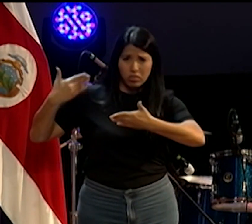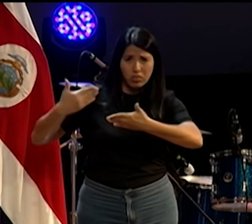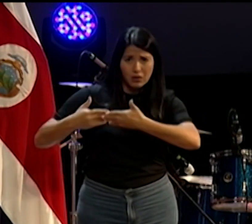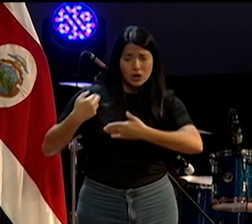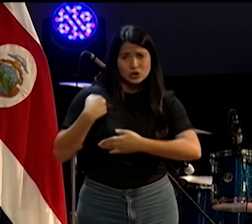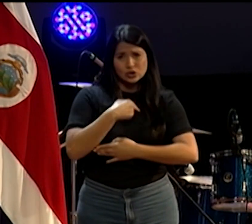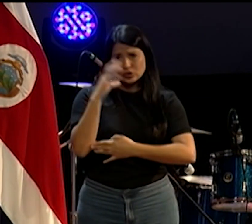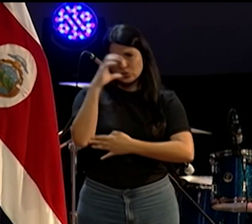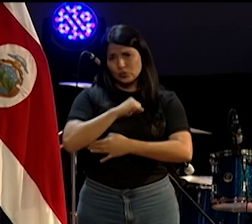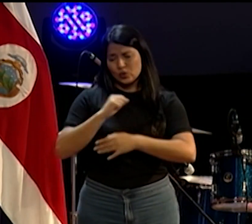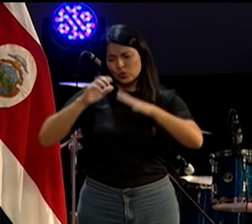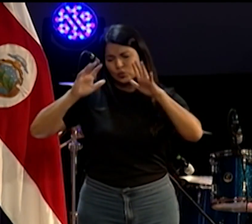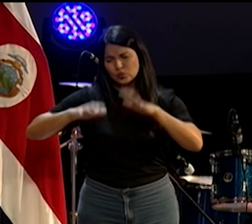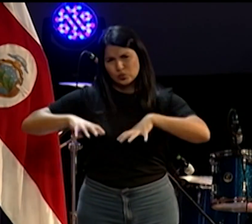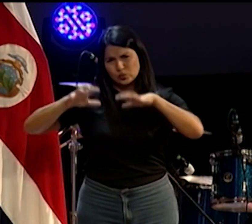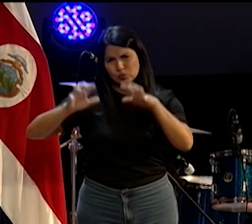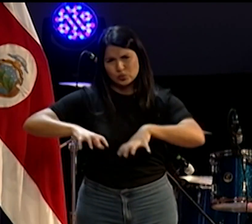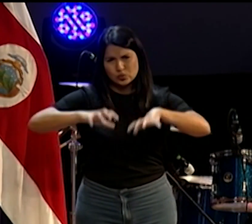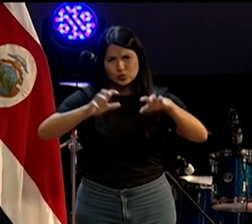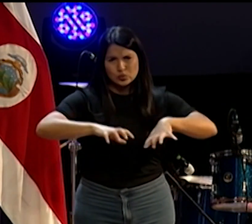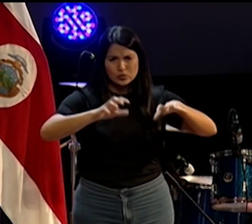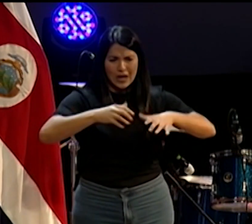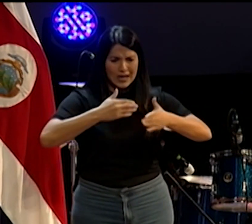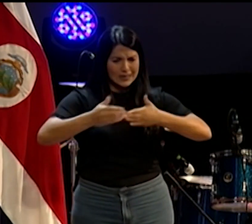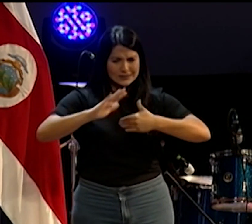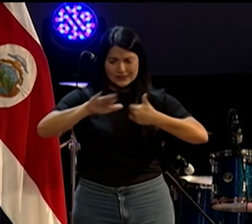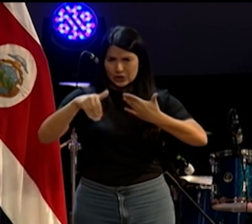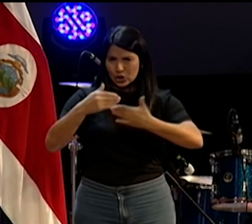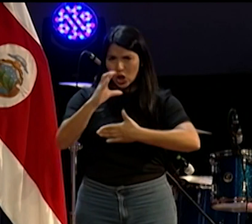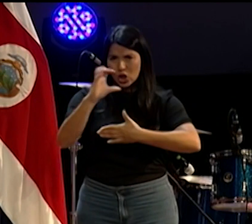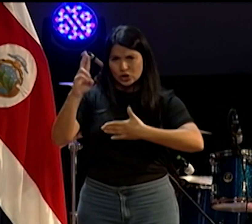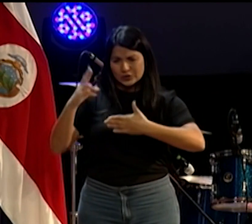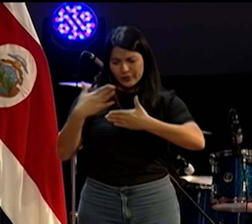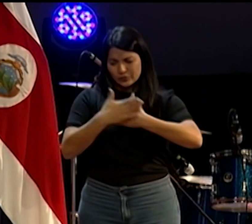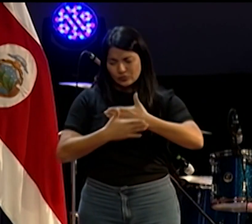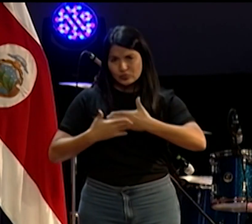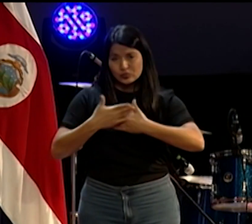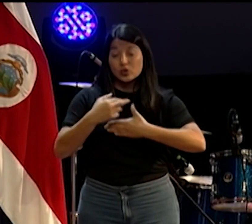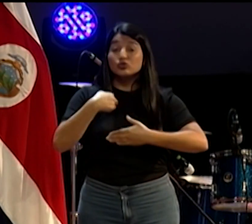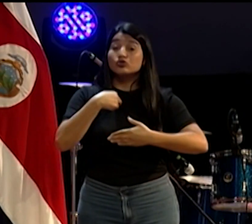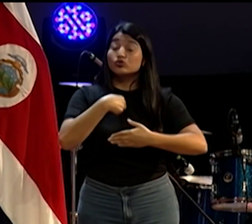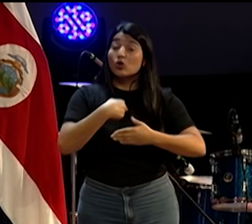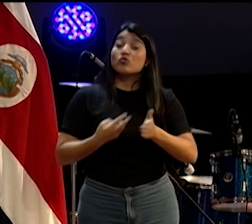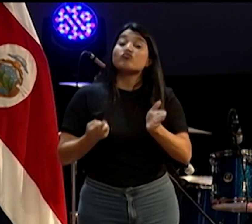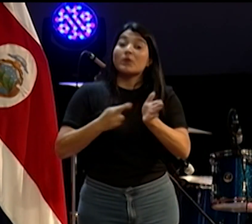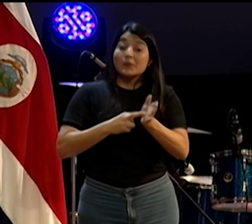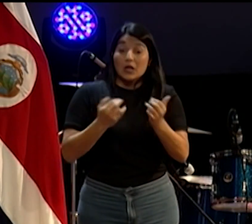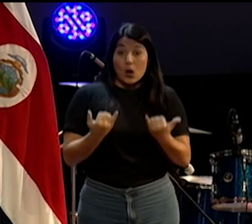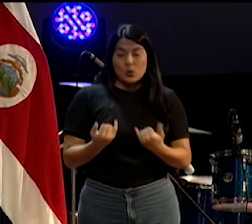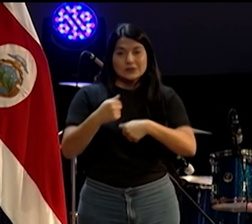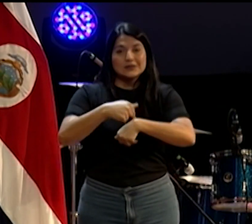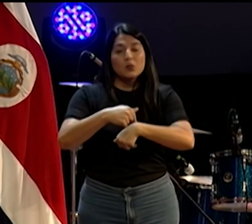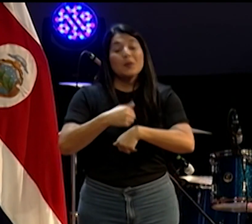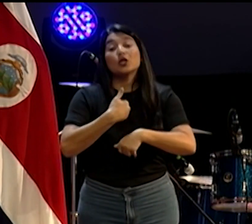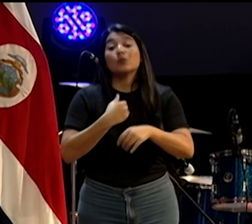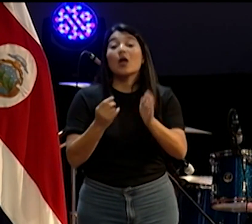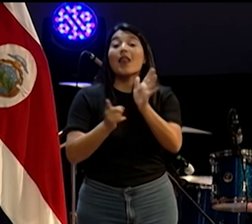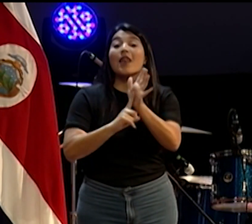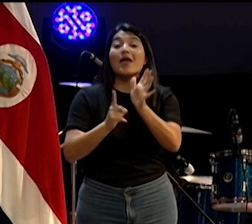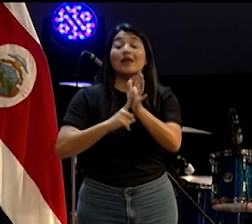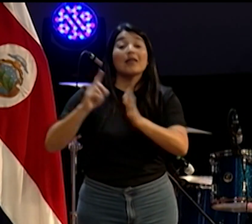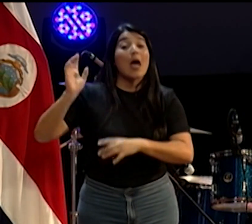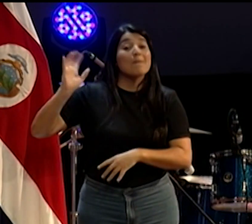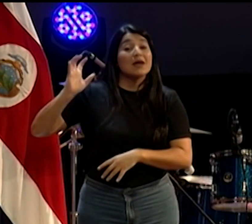hemos tenido lluvias en prácticamente todo el país. Reitero, en este momento tenemos condición de alerta amarilla